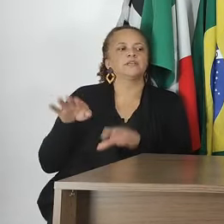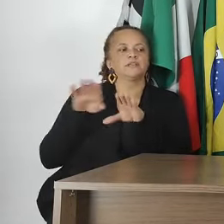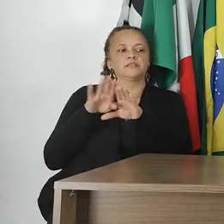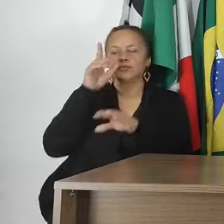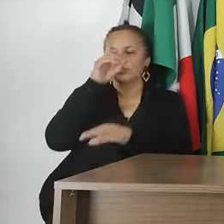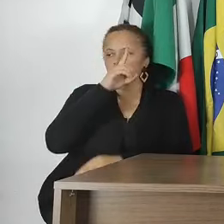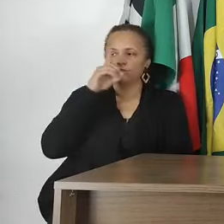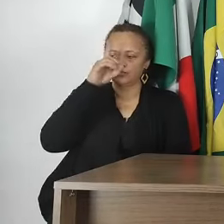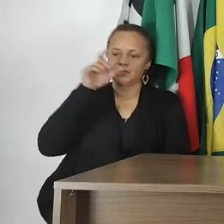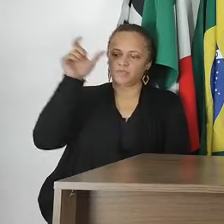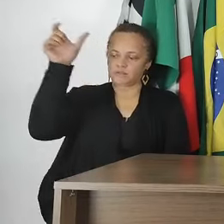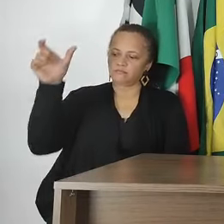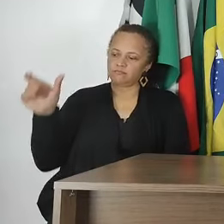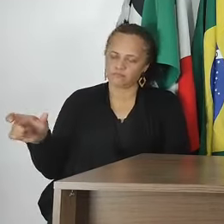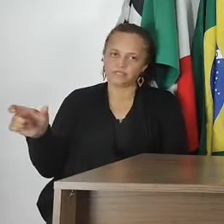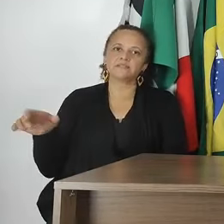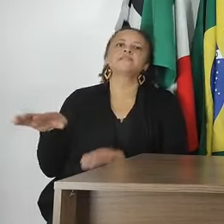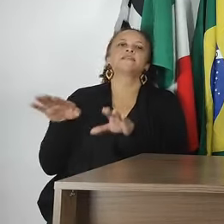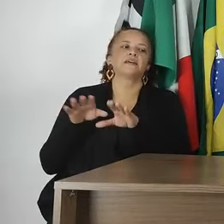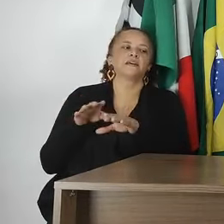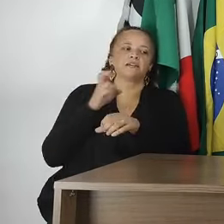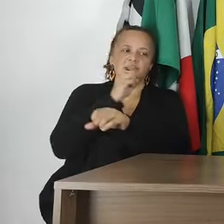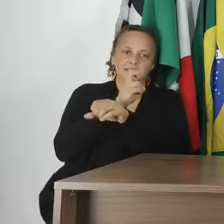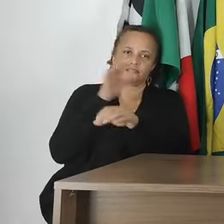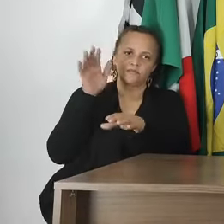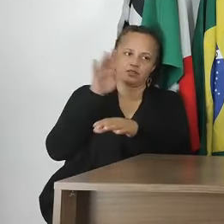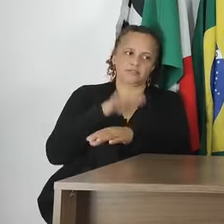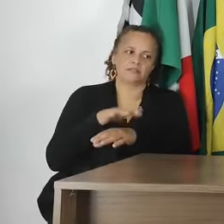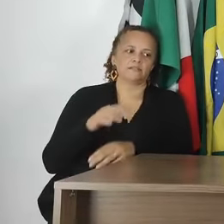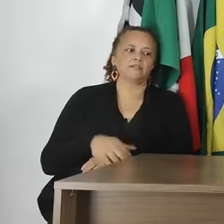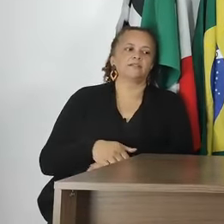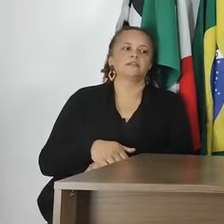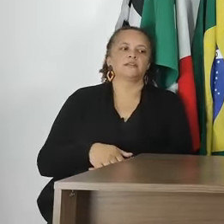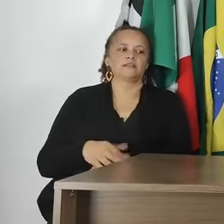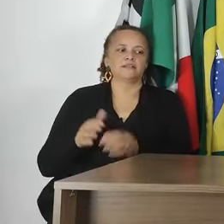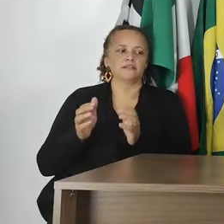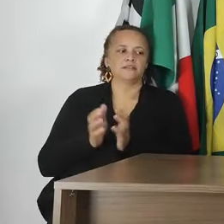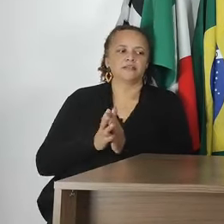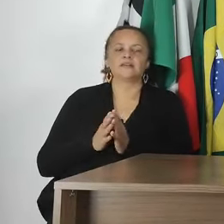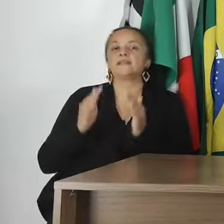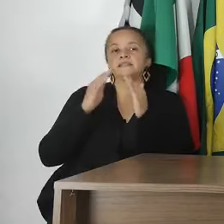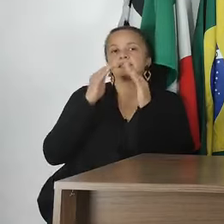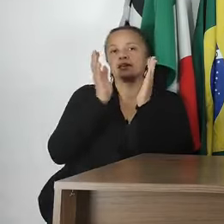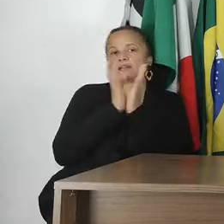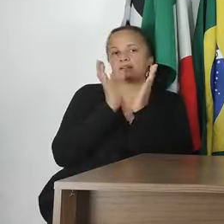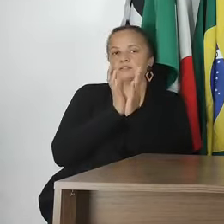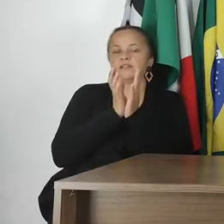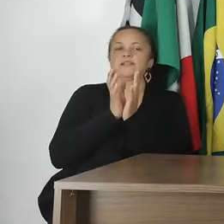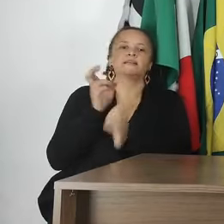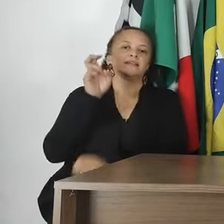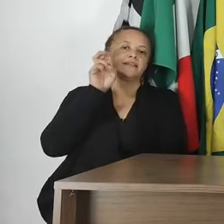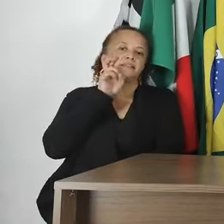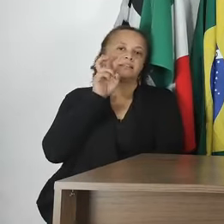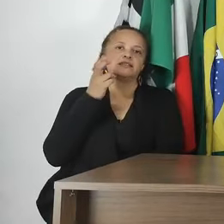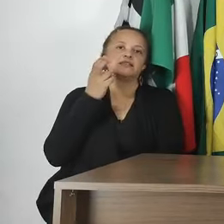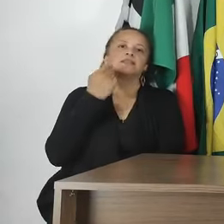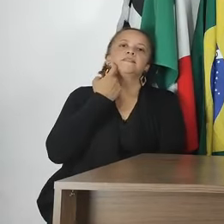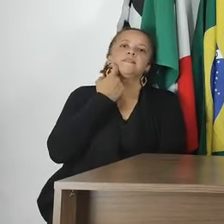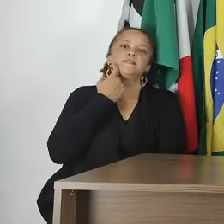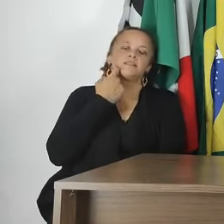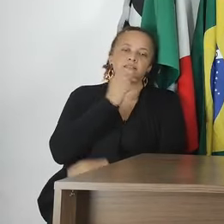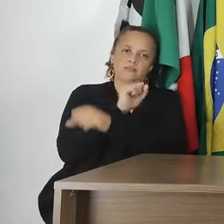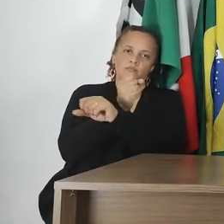igreja. Célula nos Lares, quinta, sexta e sábado. Quintas e sextas às 20 horas, sábado às